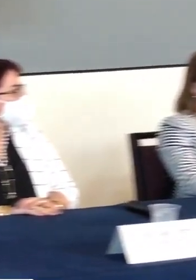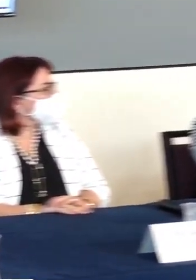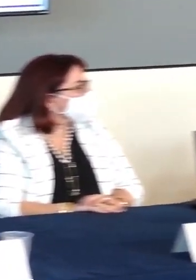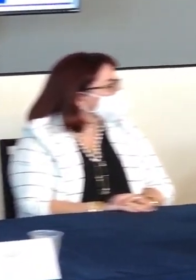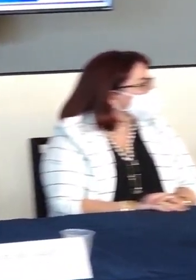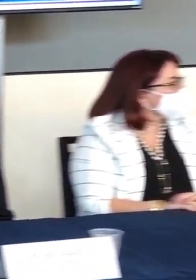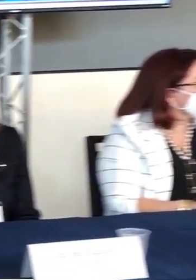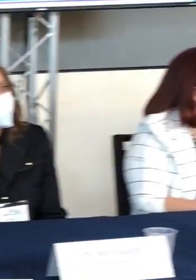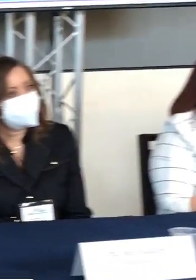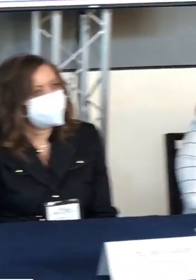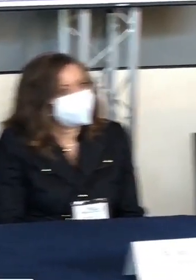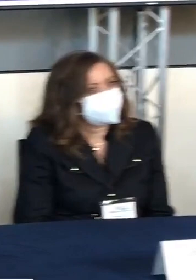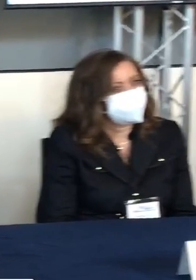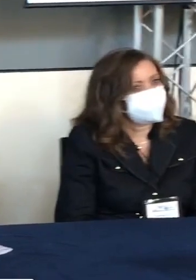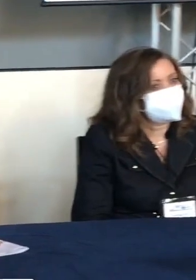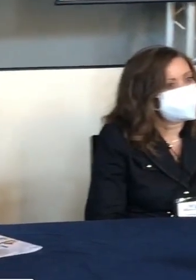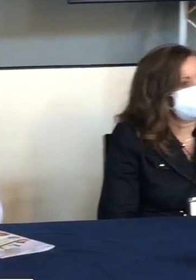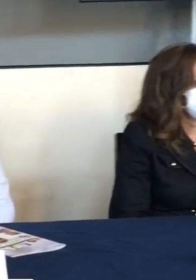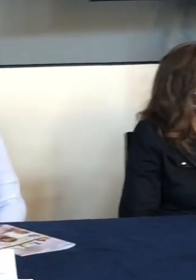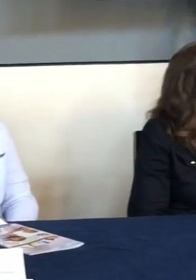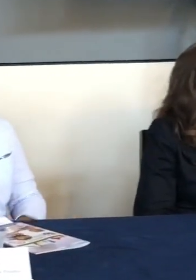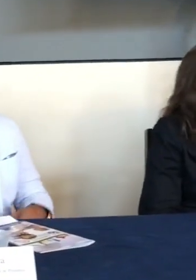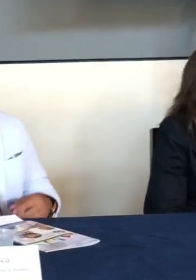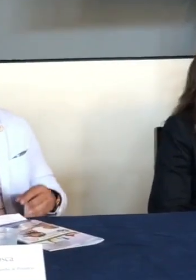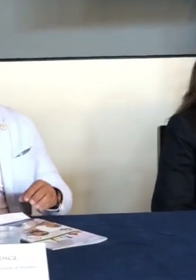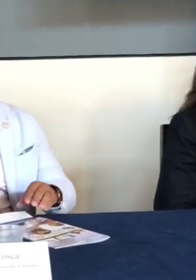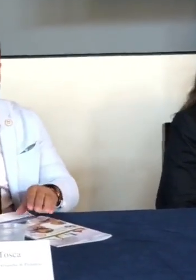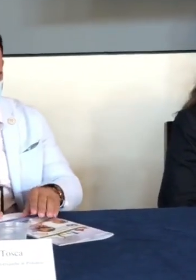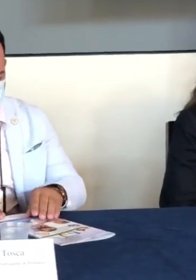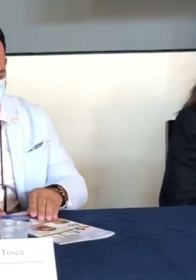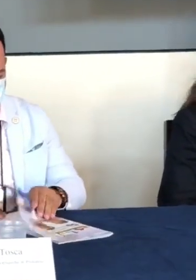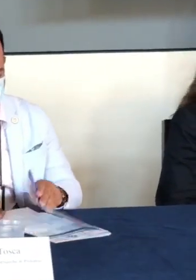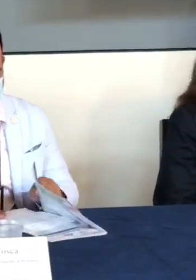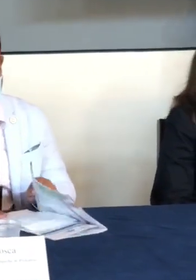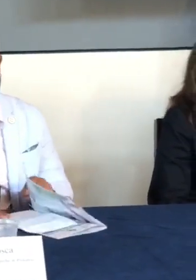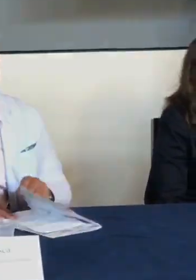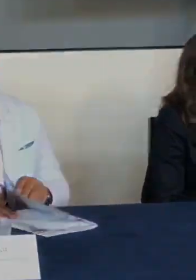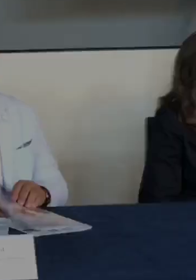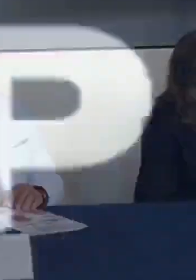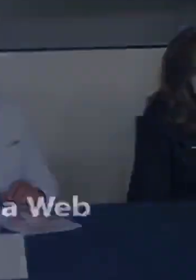más preguntas, muchas gracias a este panel y muchas gracias a la prensa. Muy buenos días.